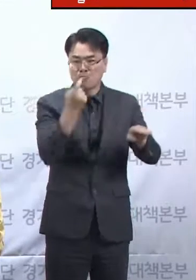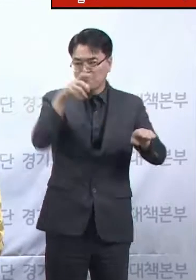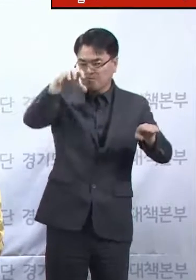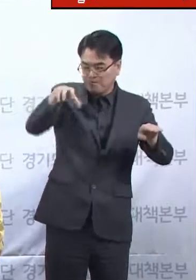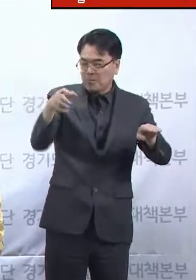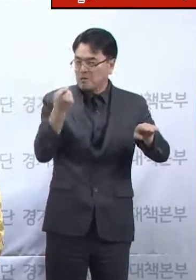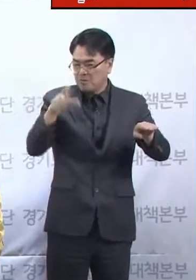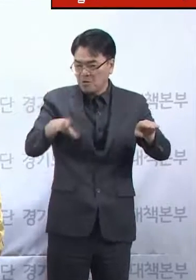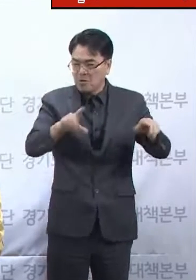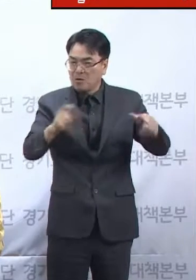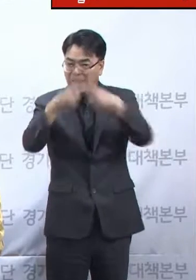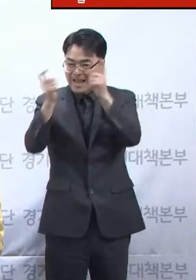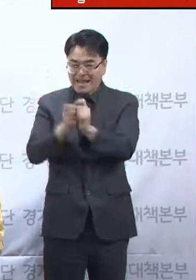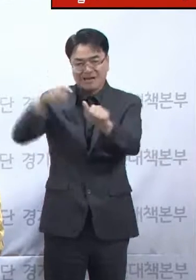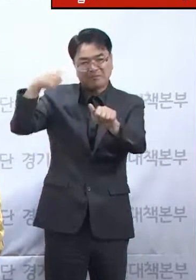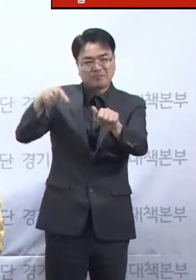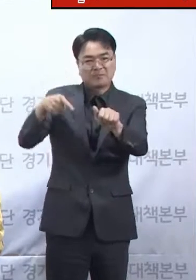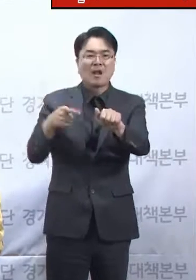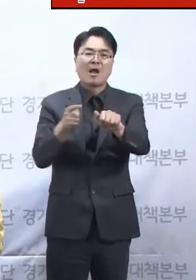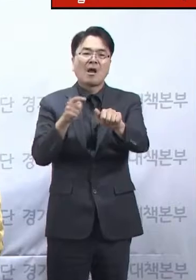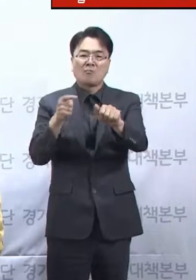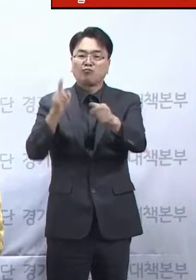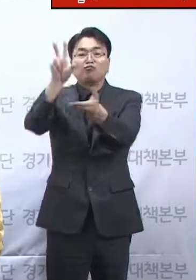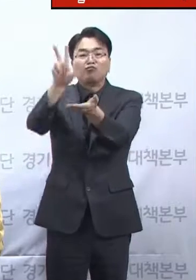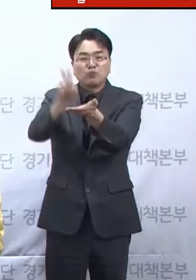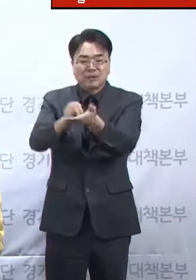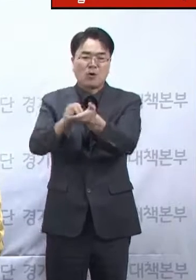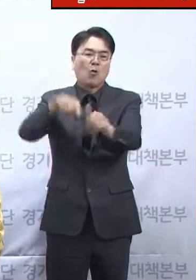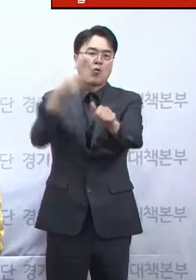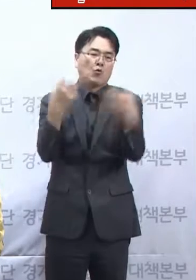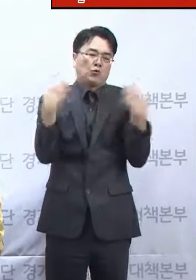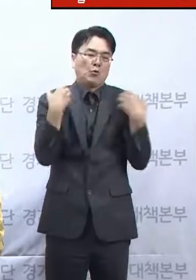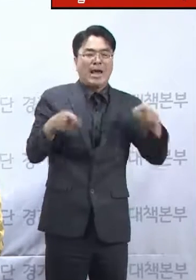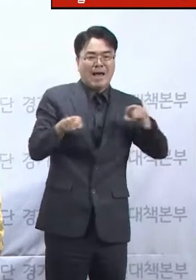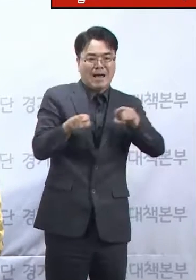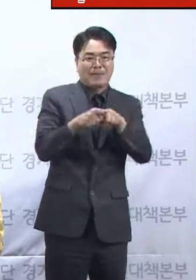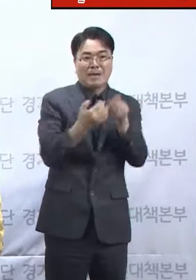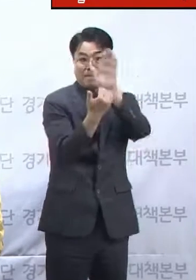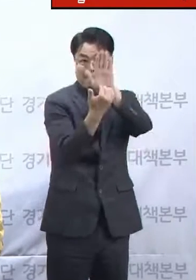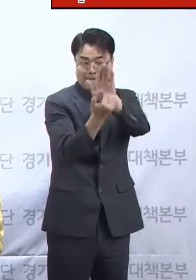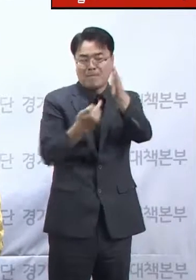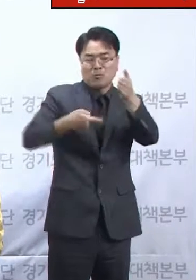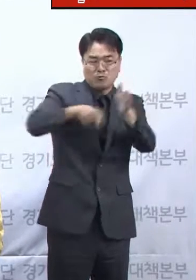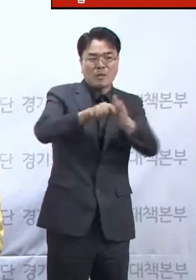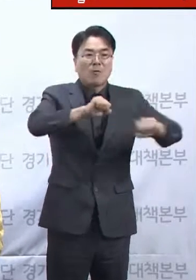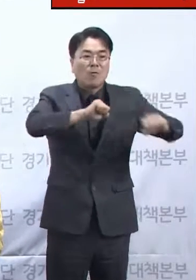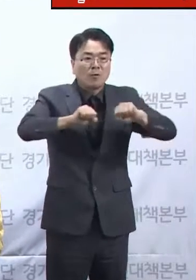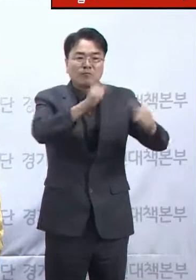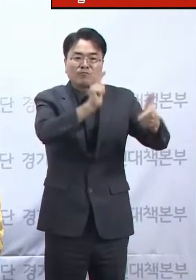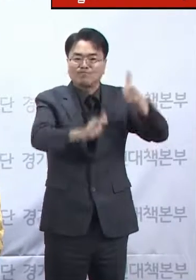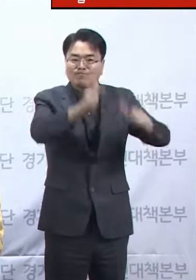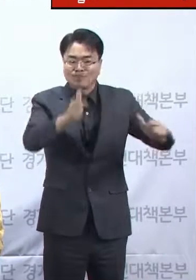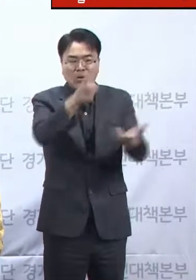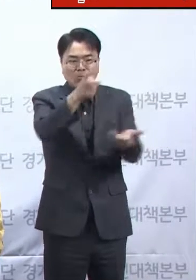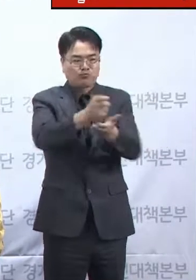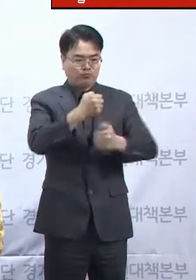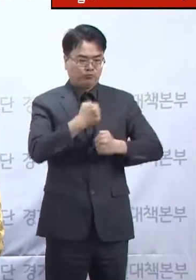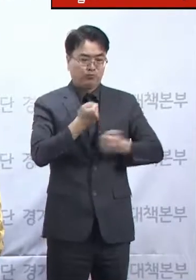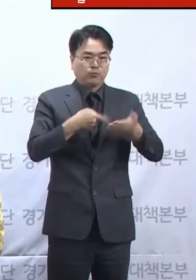교습소 등에 대해서도 교육청과 함께 방역 소독 등 예방 활동 강화와 방역 수칙